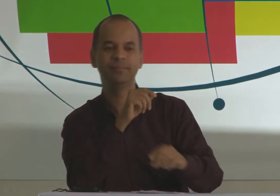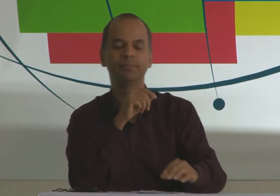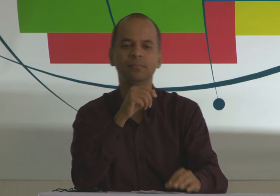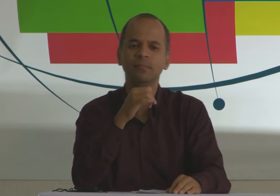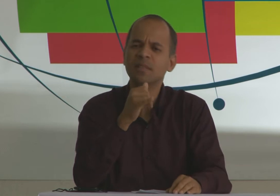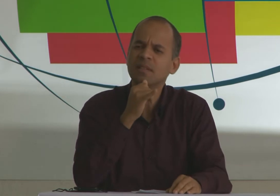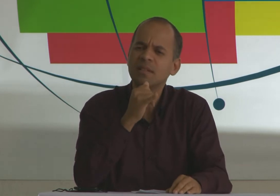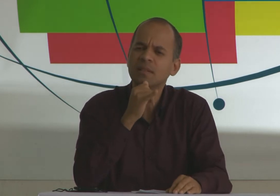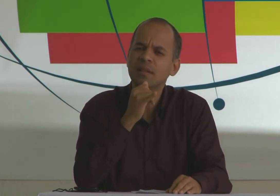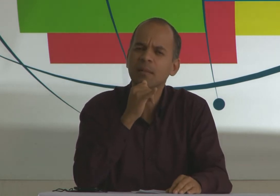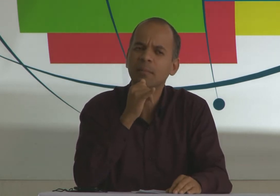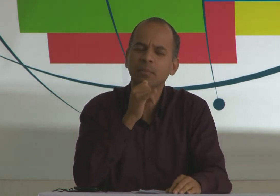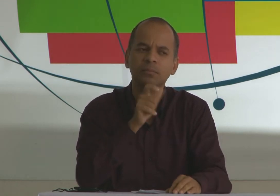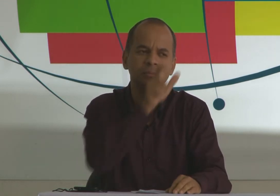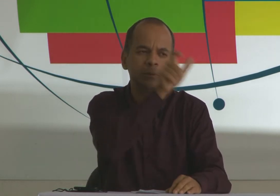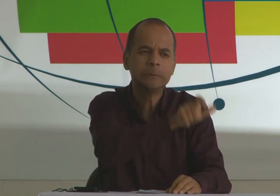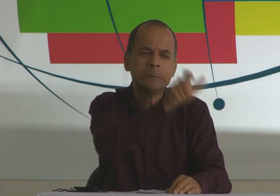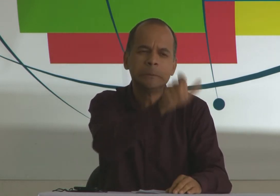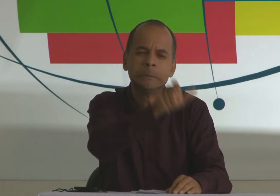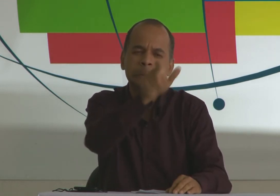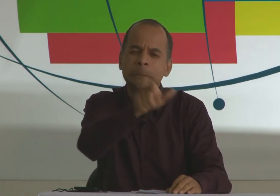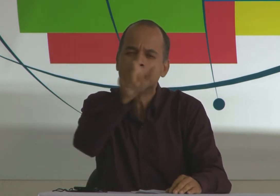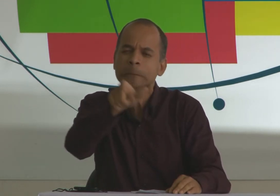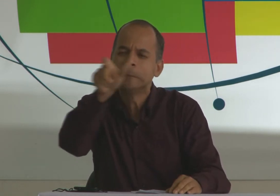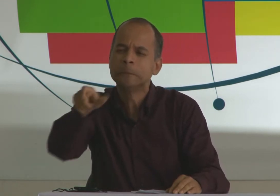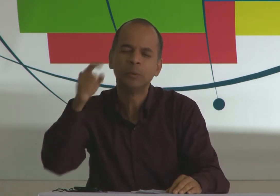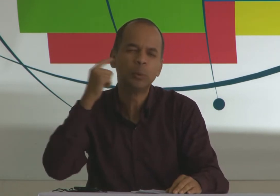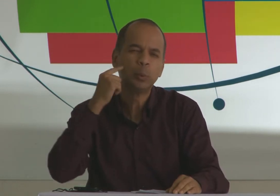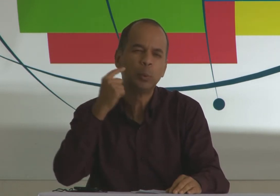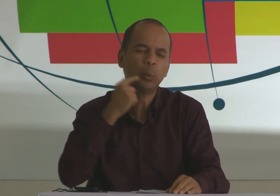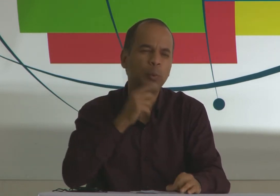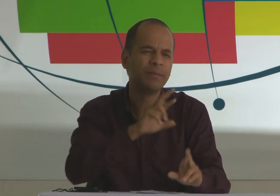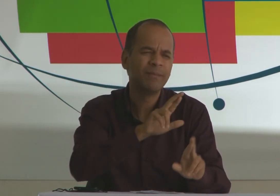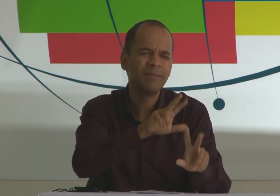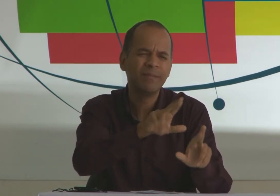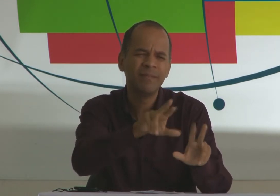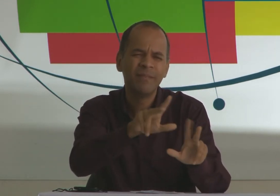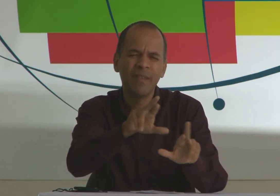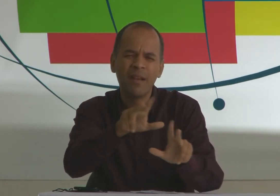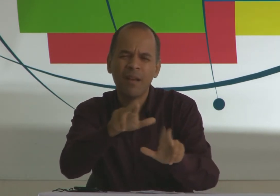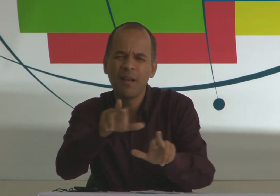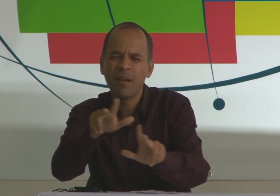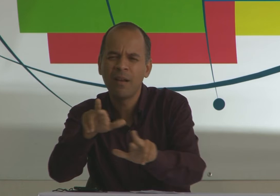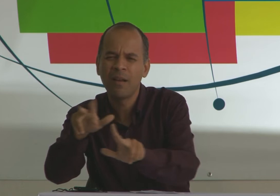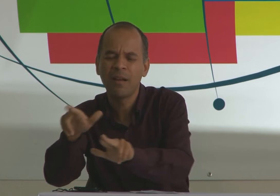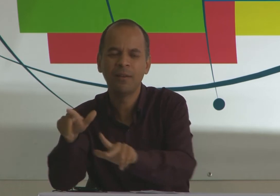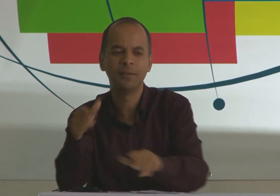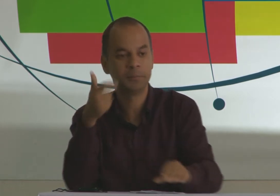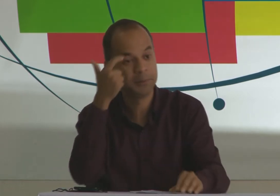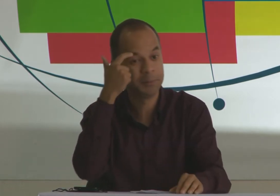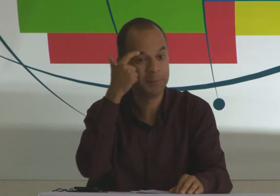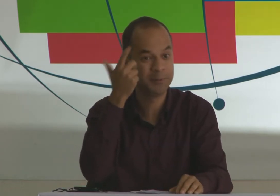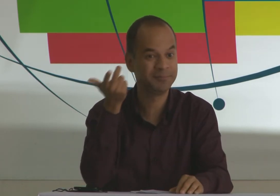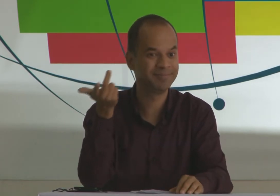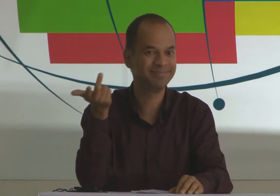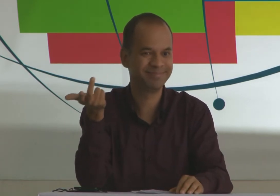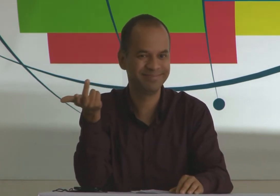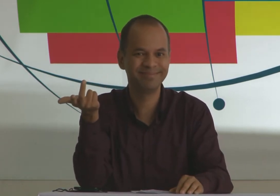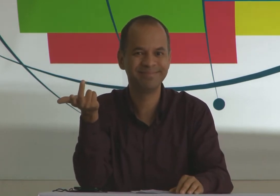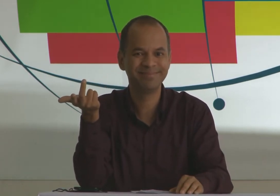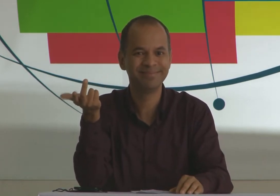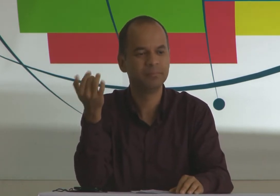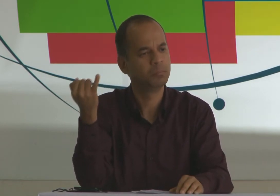exemplo, vocês assistem os vídeos e conseguem assistir tudo lá, mas quando você está sentado, por exemplo, e o filho está junto com